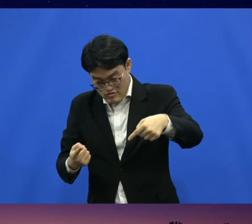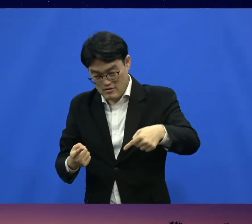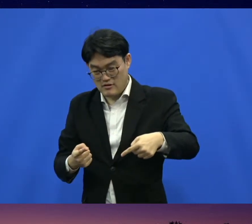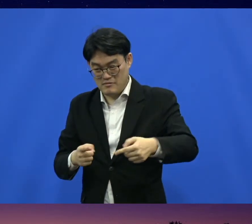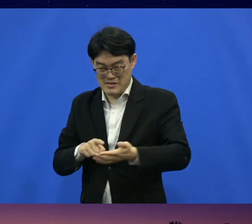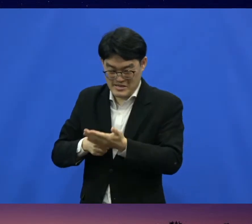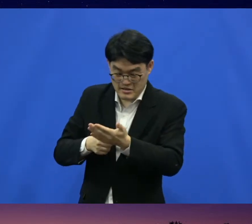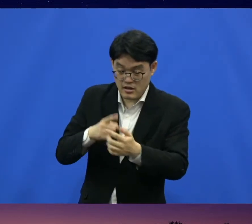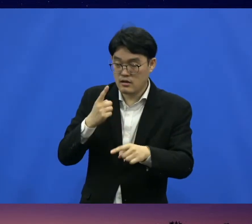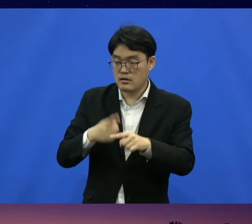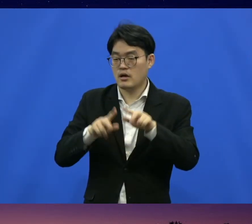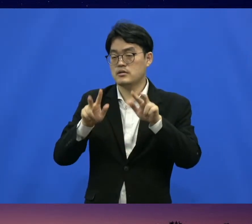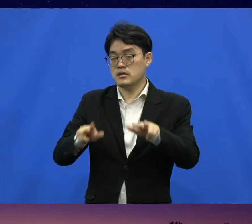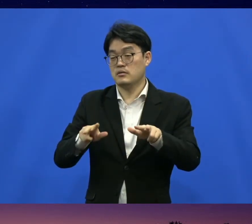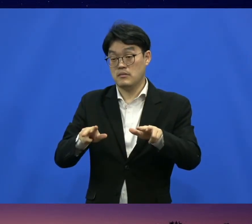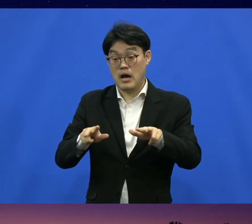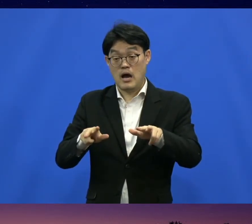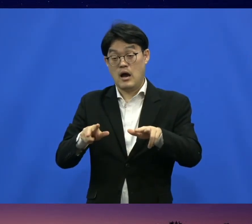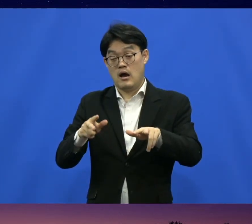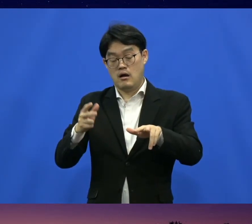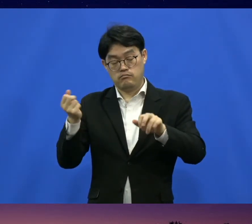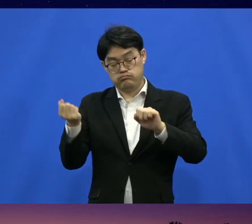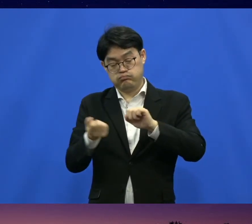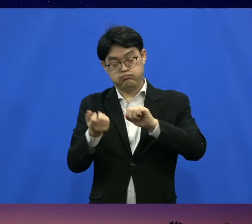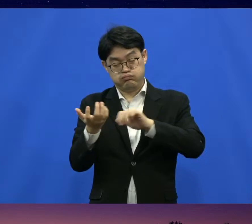임하게 된 거죠. 혼란이 온 것입니다.